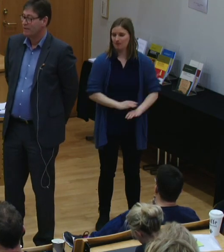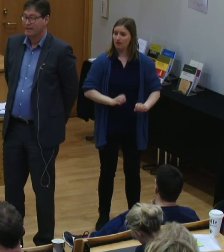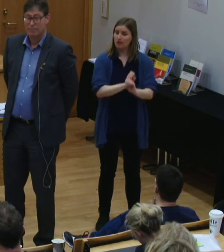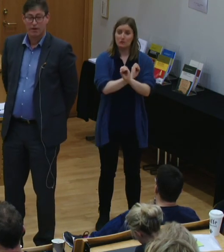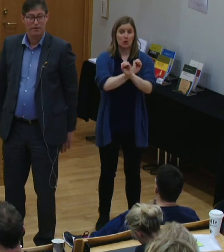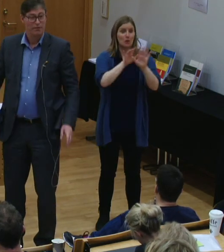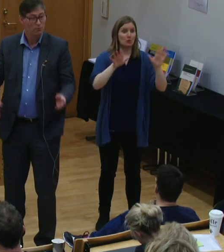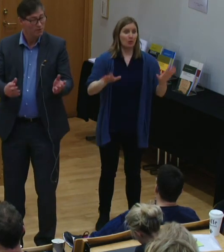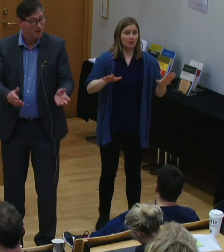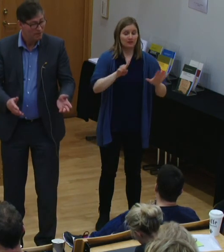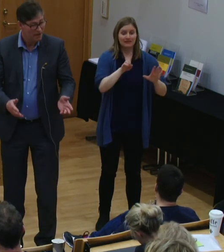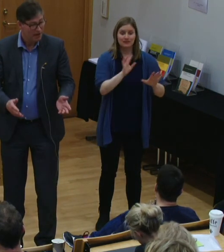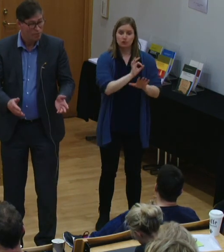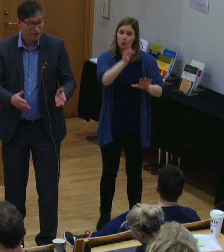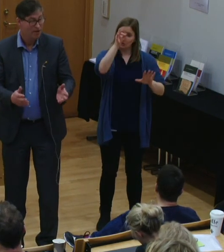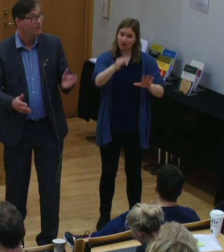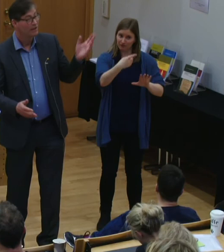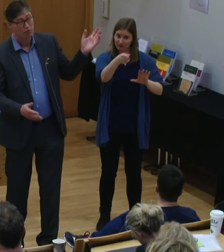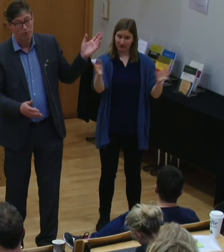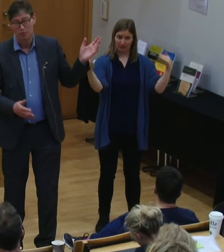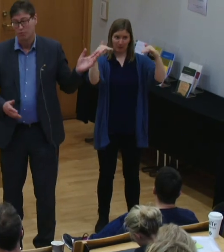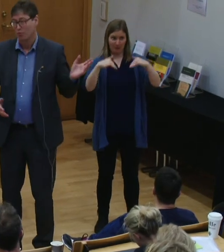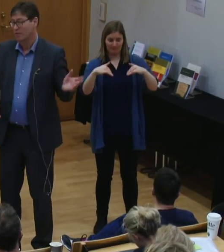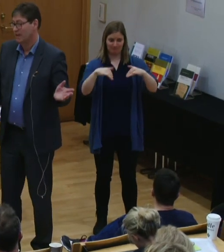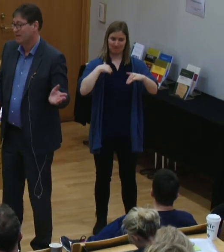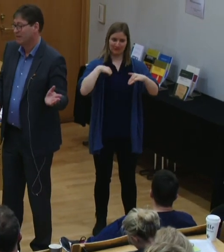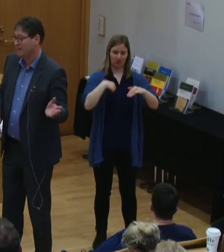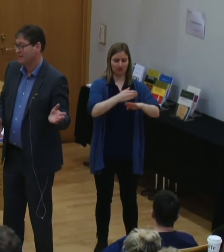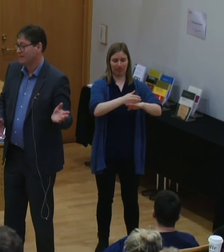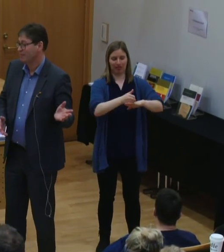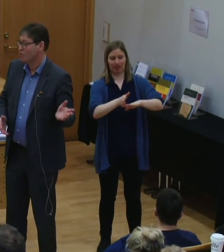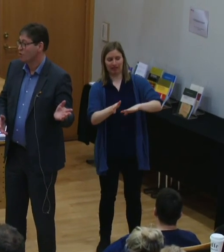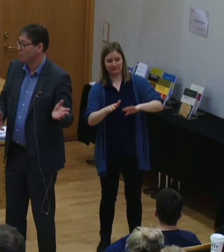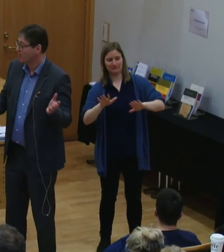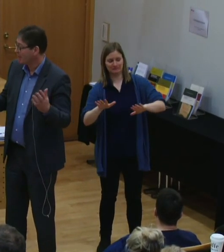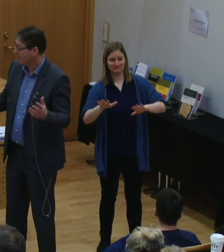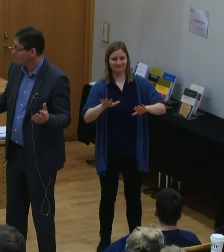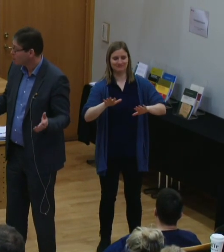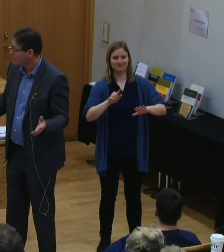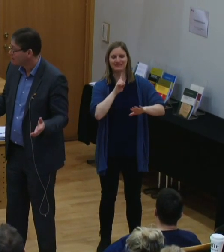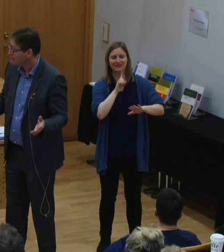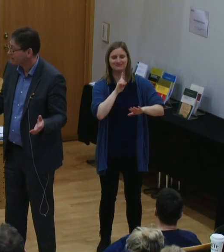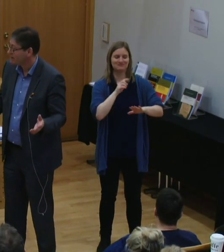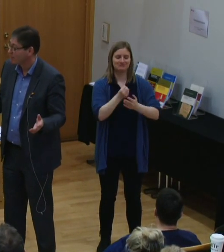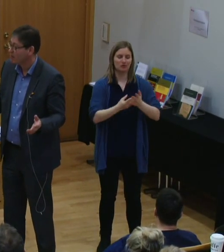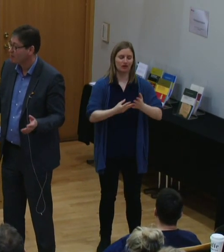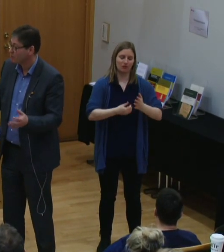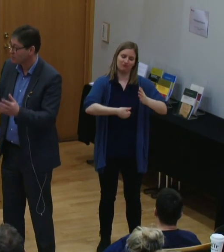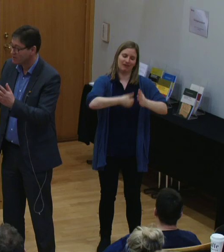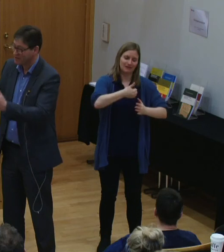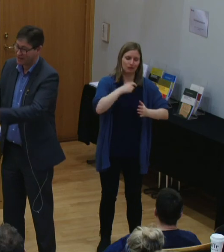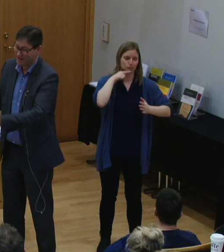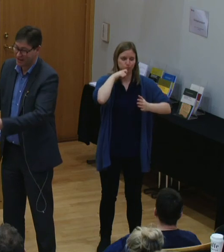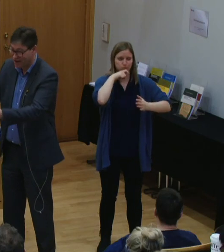Strålende. Jeg sier bare tusen takk for at dere kom. Beklager at det gikk noen minutter på overtid. Det sier vel noe om både viktigheten og kompleksiteten I tema,